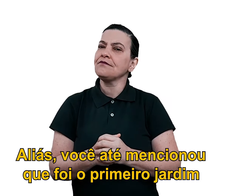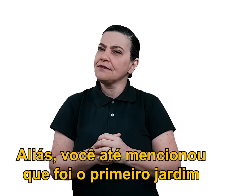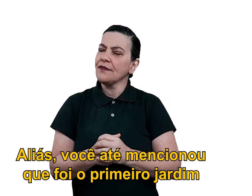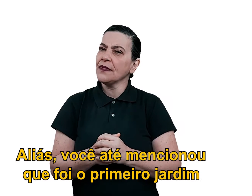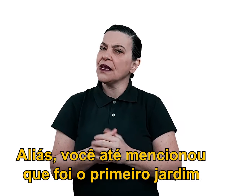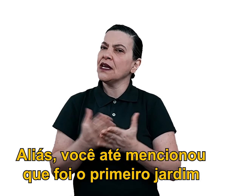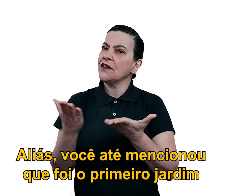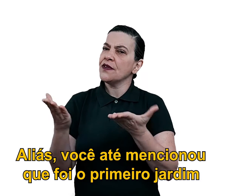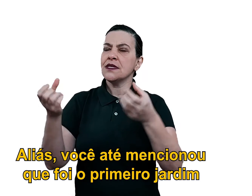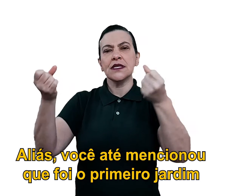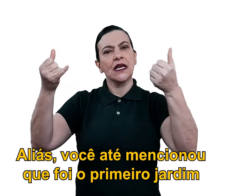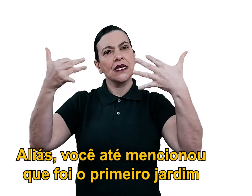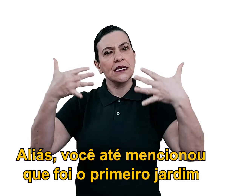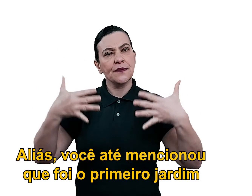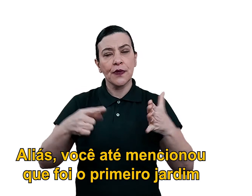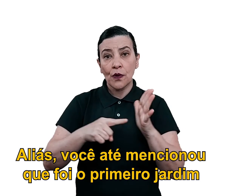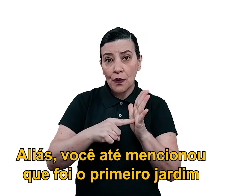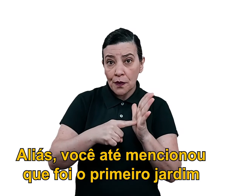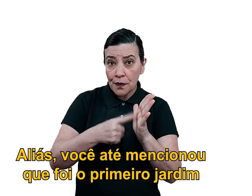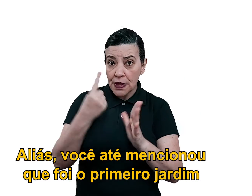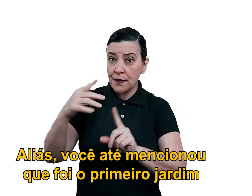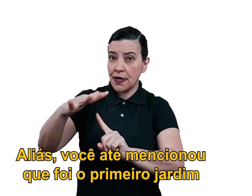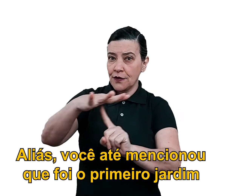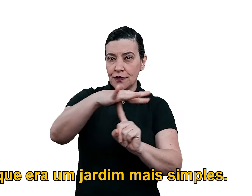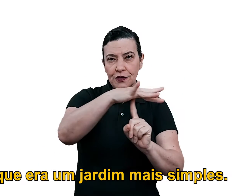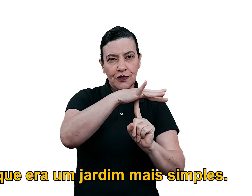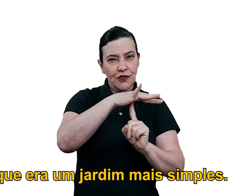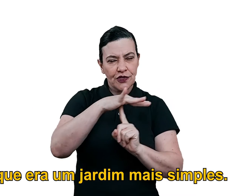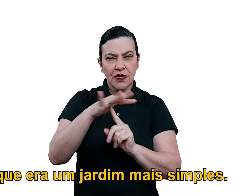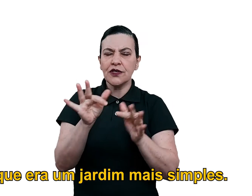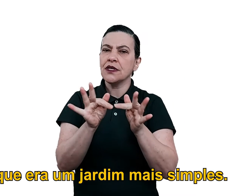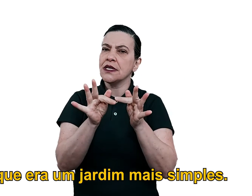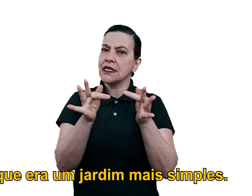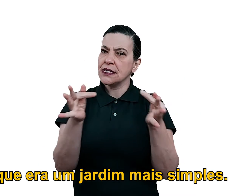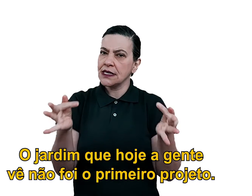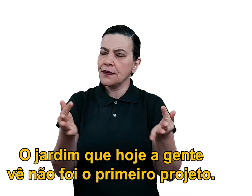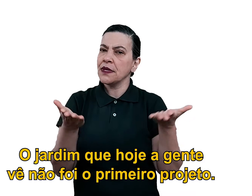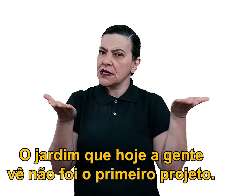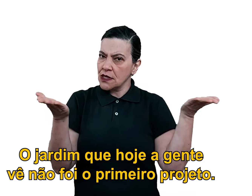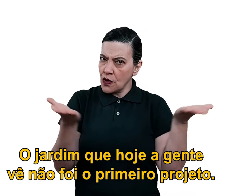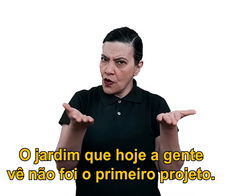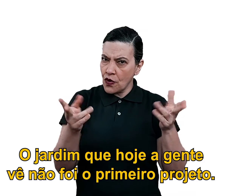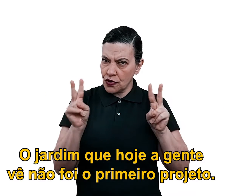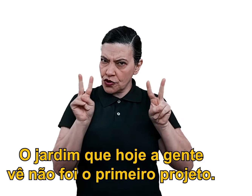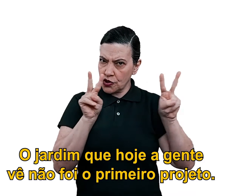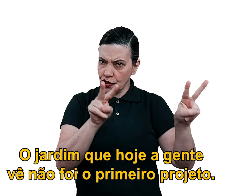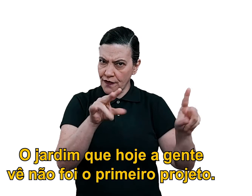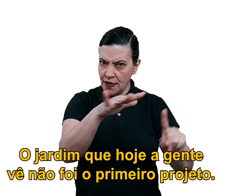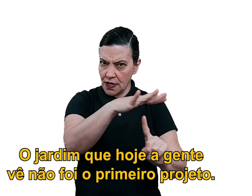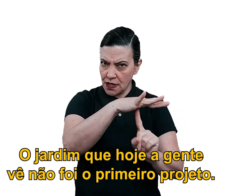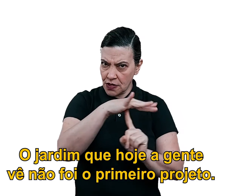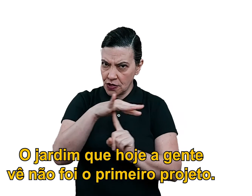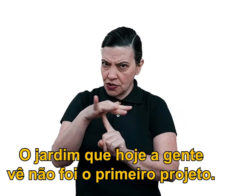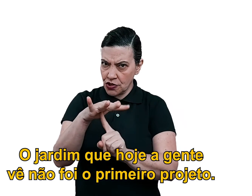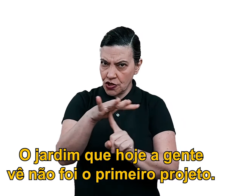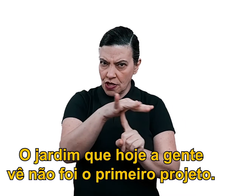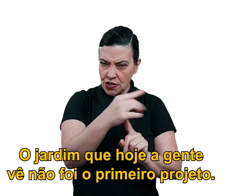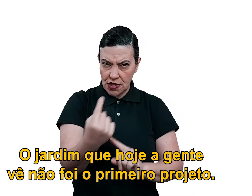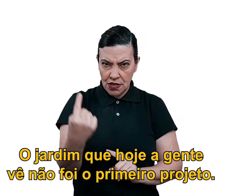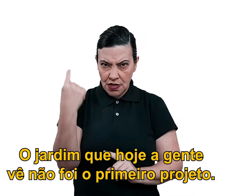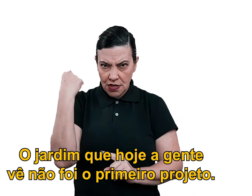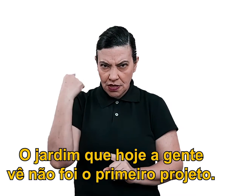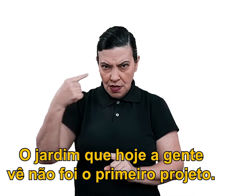E aliás, você até mencionou que foi o primeiro jardim, que era um jardim mais simples. O jardim que hoje a gente vê não